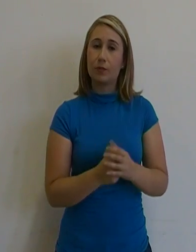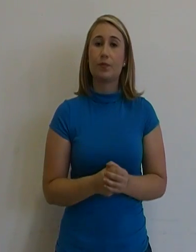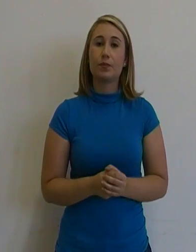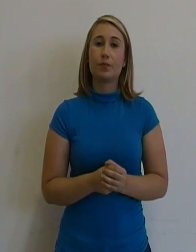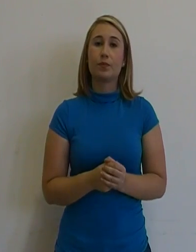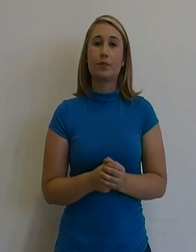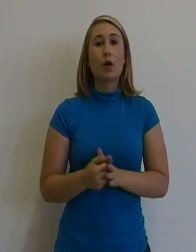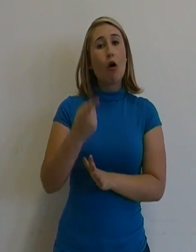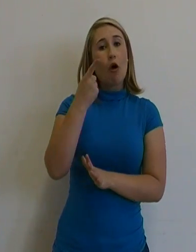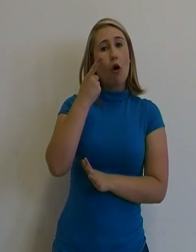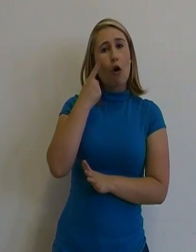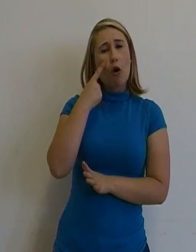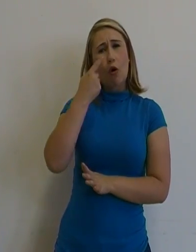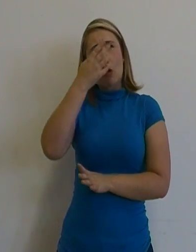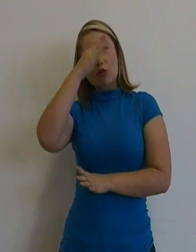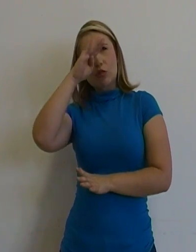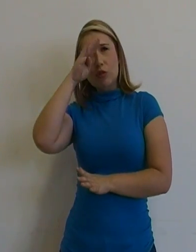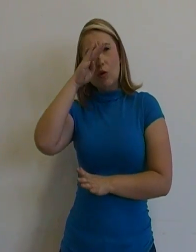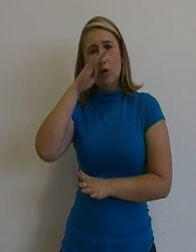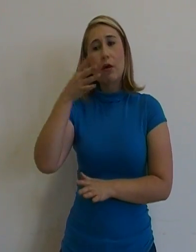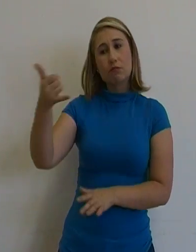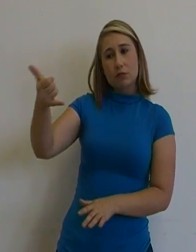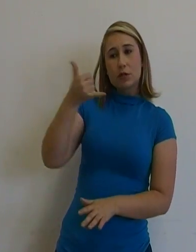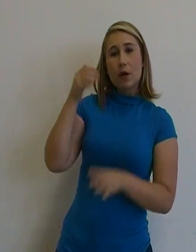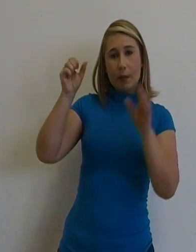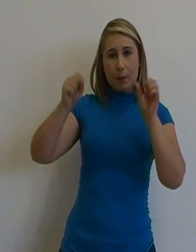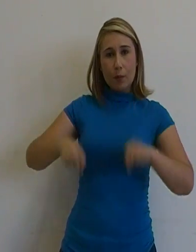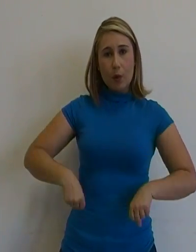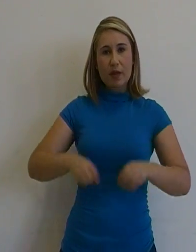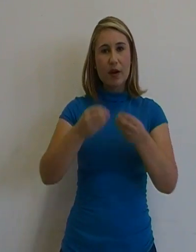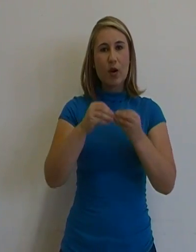Mayor información en los teléfonos